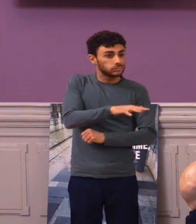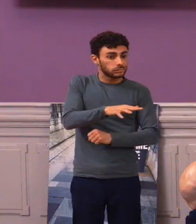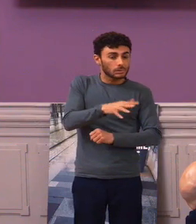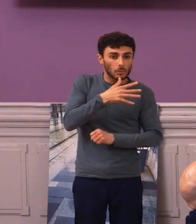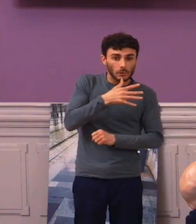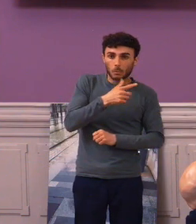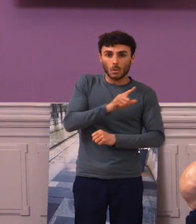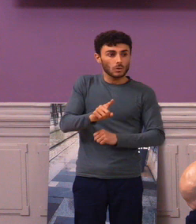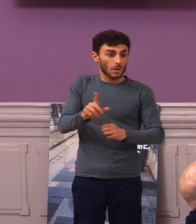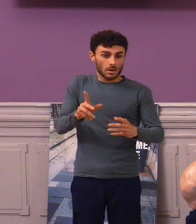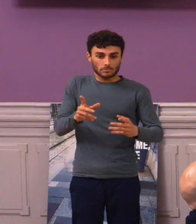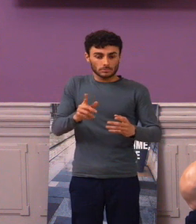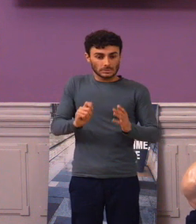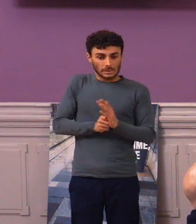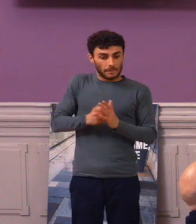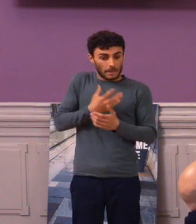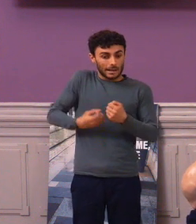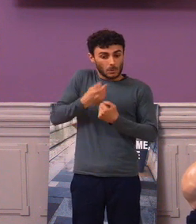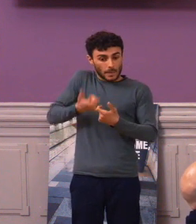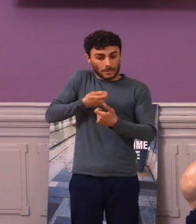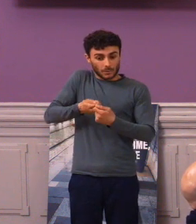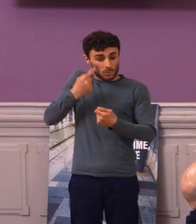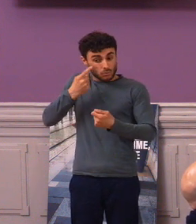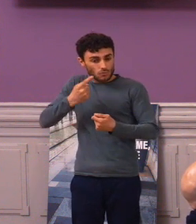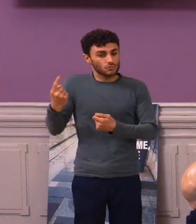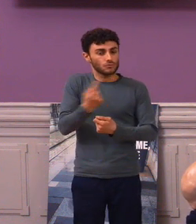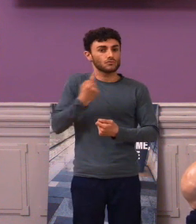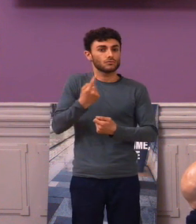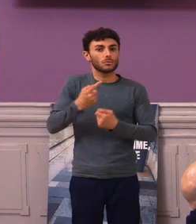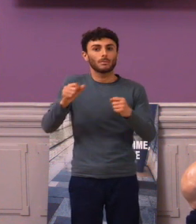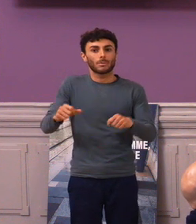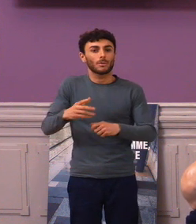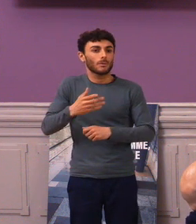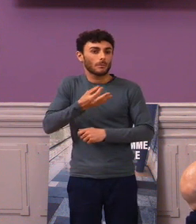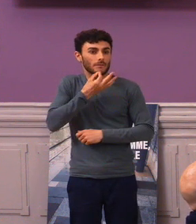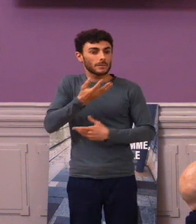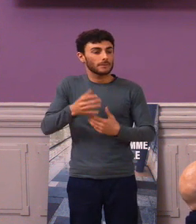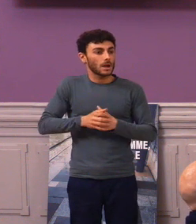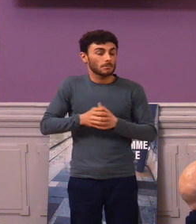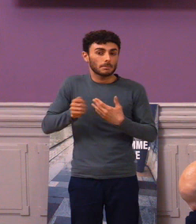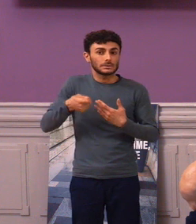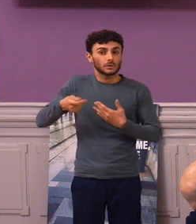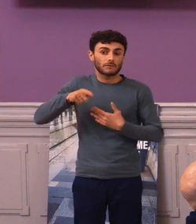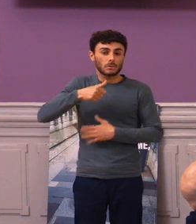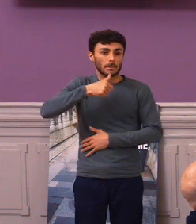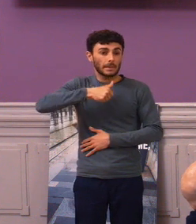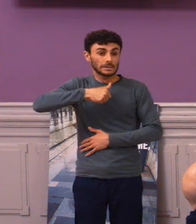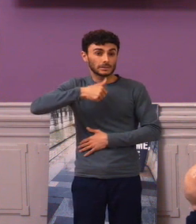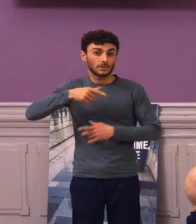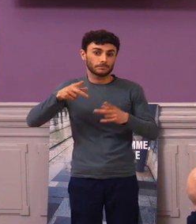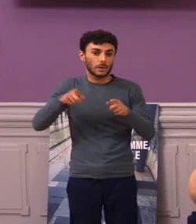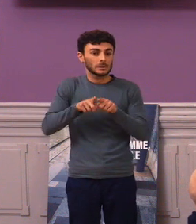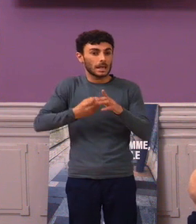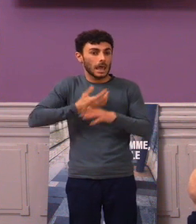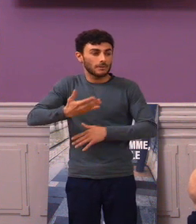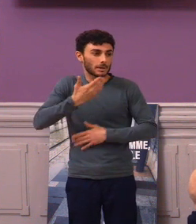être etc c'est c'est vraiment bénéfique à tout le monde mais encore une fois beaucoup de patience et et de l'argne pour continuer mais ça ça